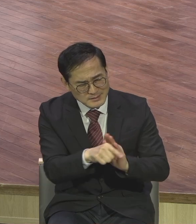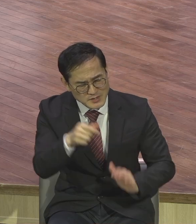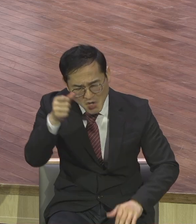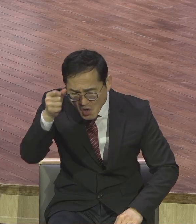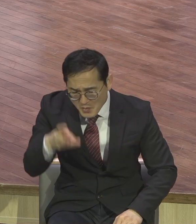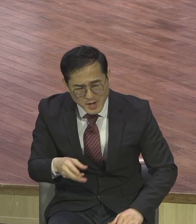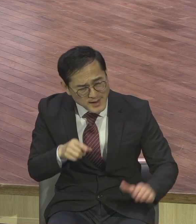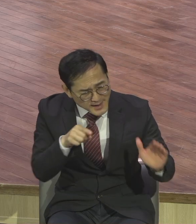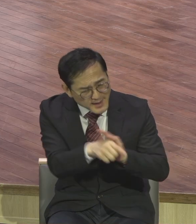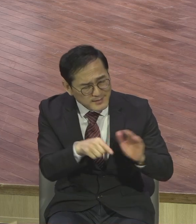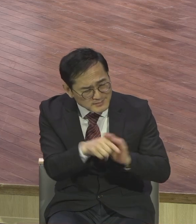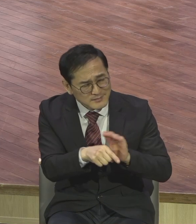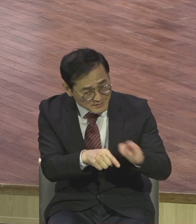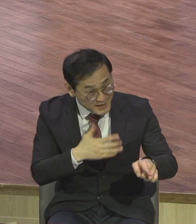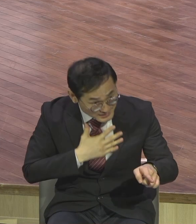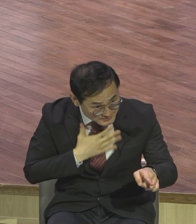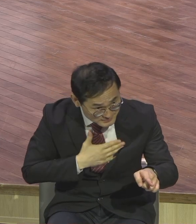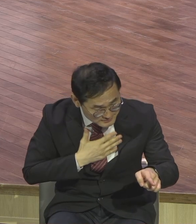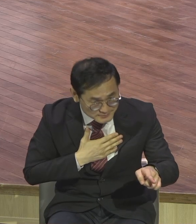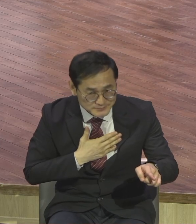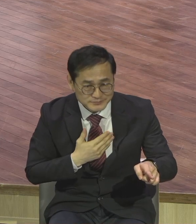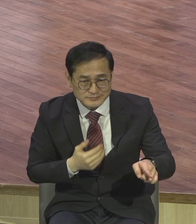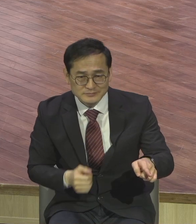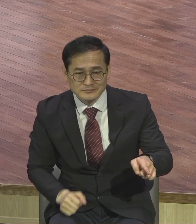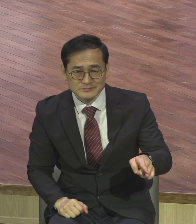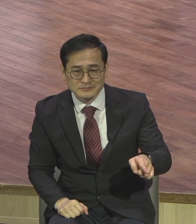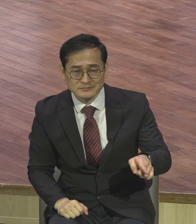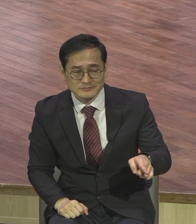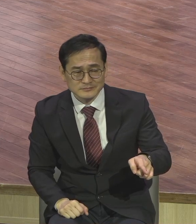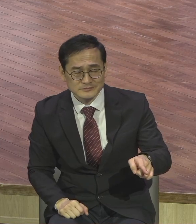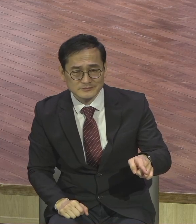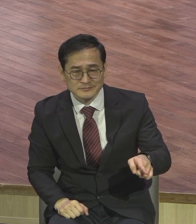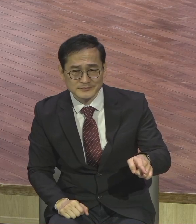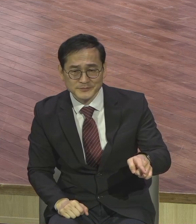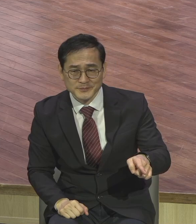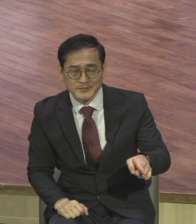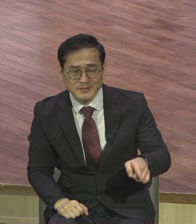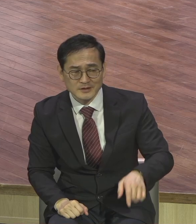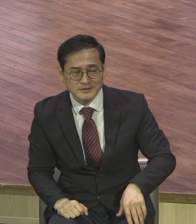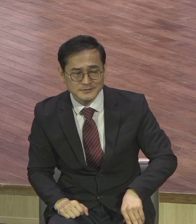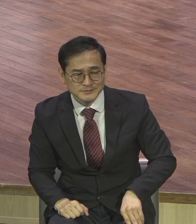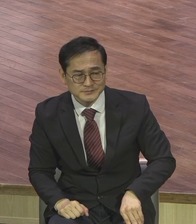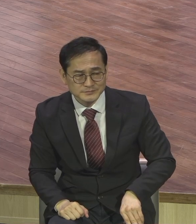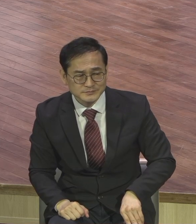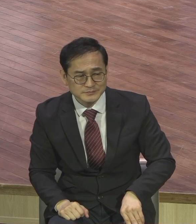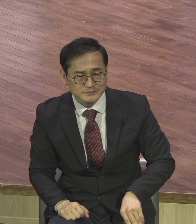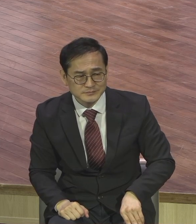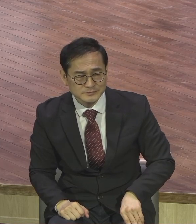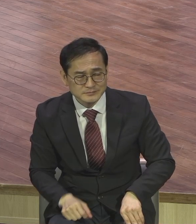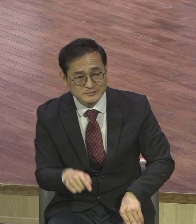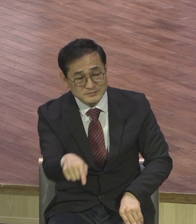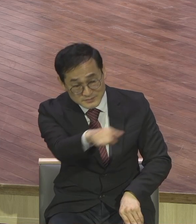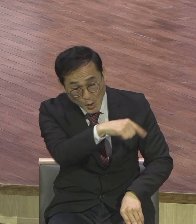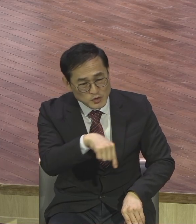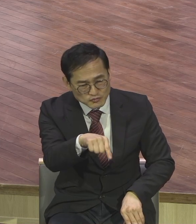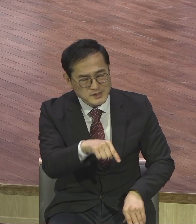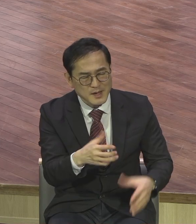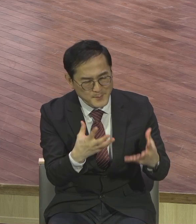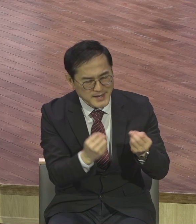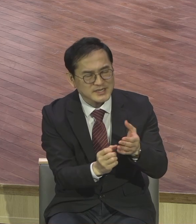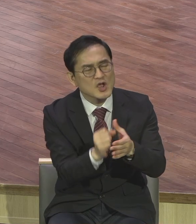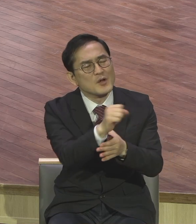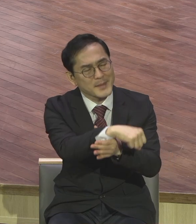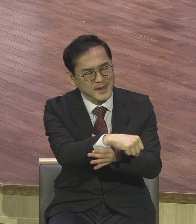것을 너희가 모르기를 원하지 아니하노니 이는 너희 중에서도 다른 이방인 중에서와 같이 열매를 맺게 하려